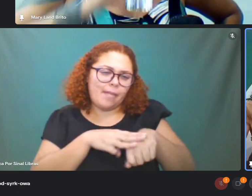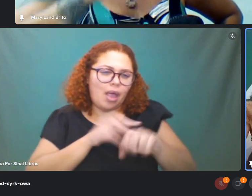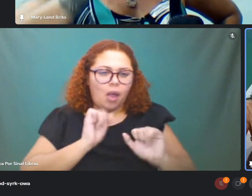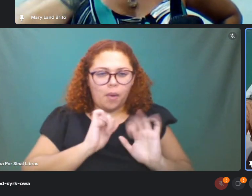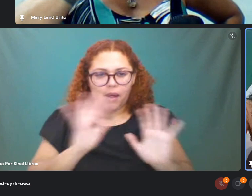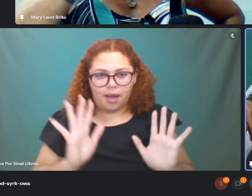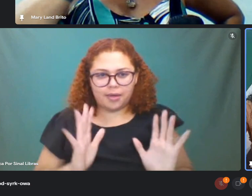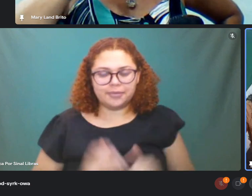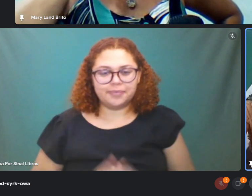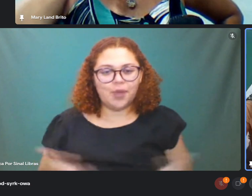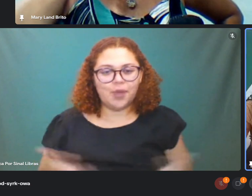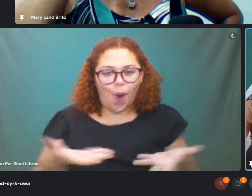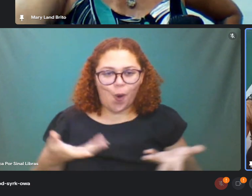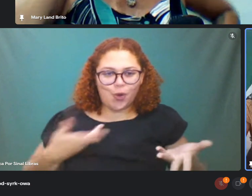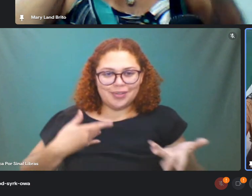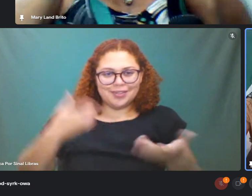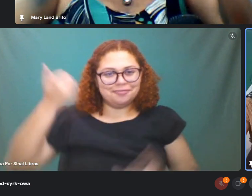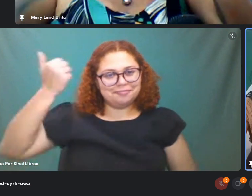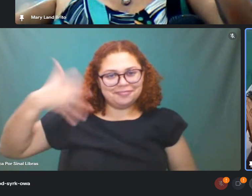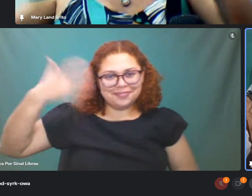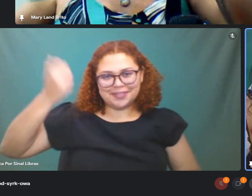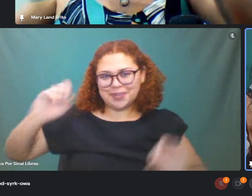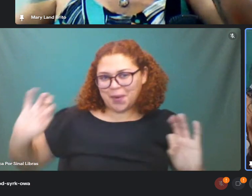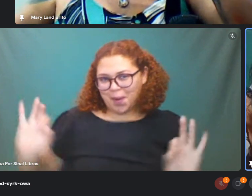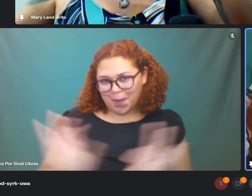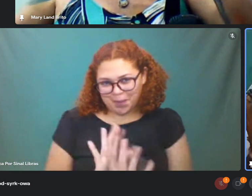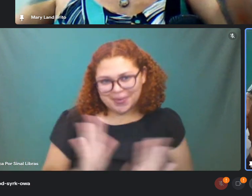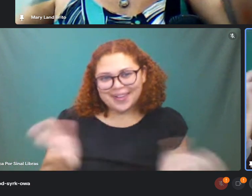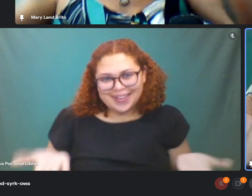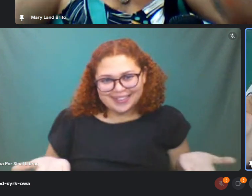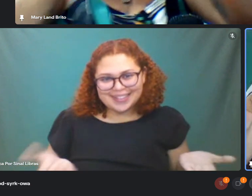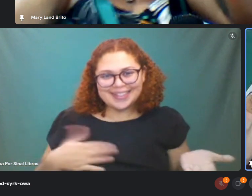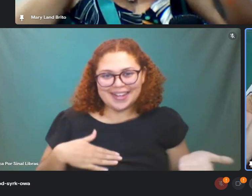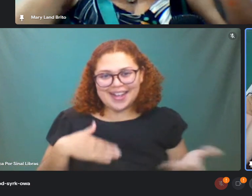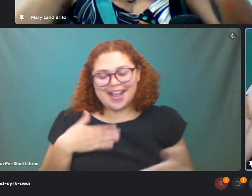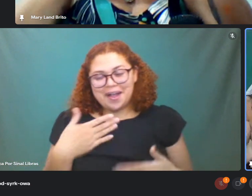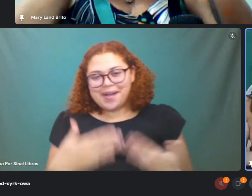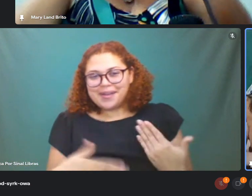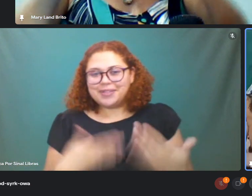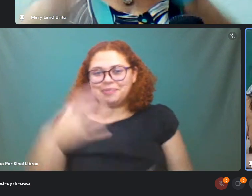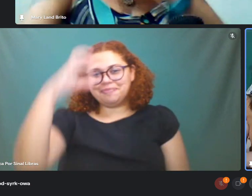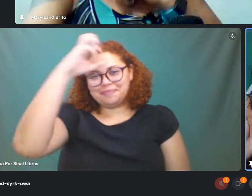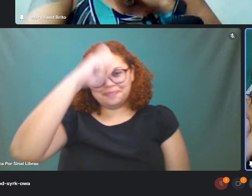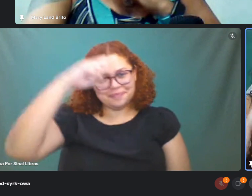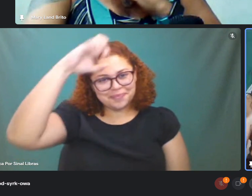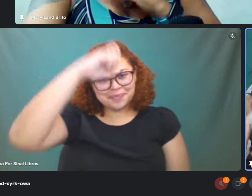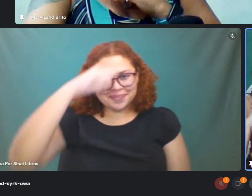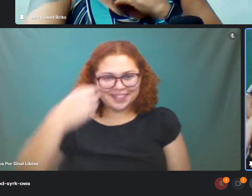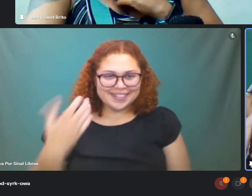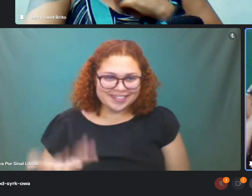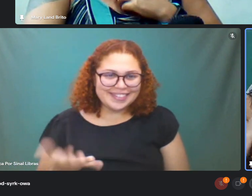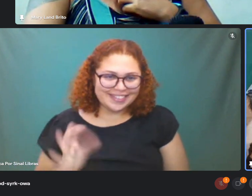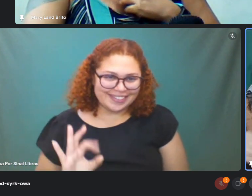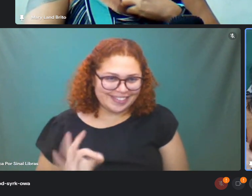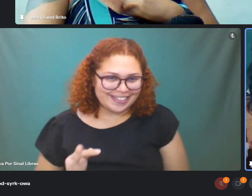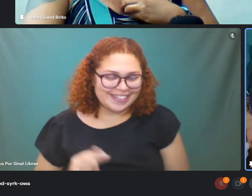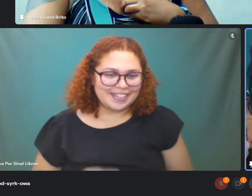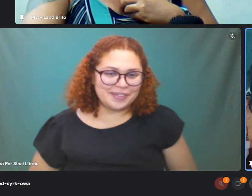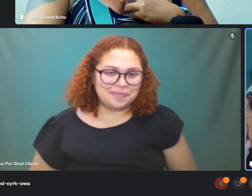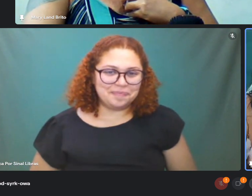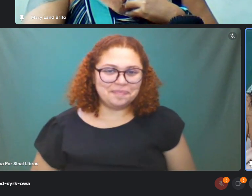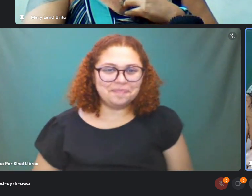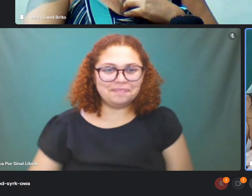hoje foi mais completa a audiodescrição, né? A gente vem aprendendo, assim. Eu queria dizer